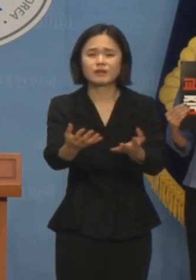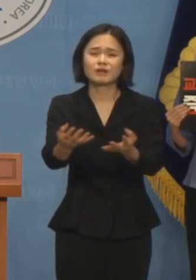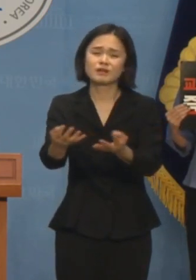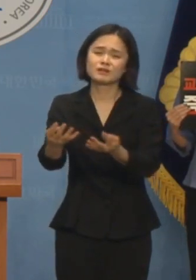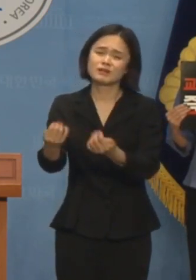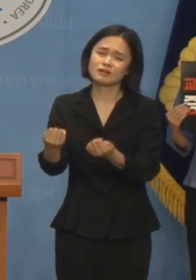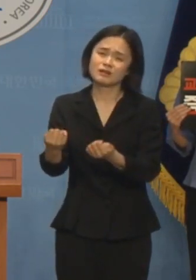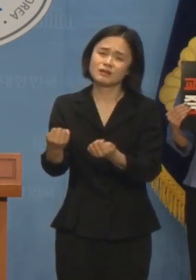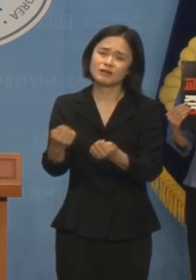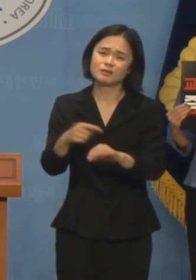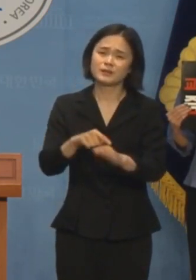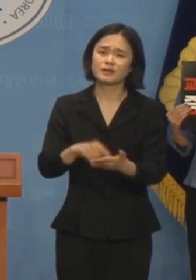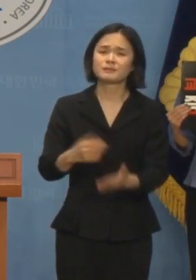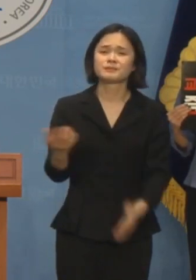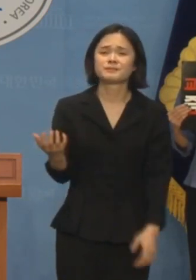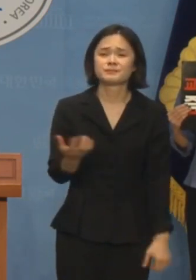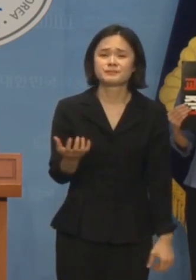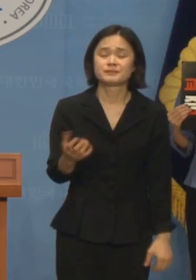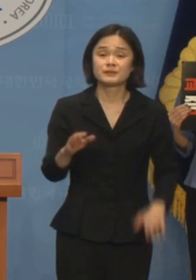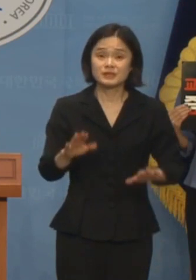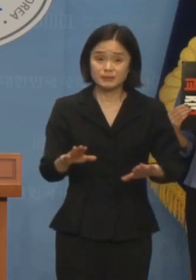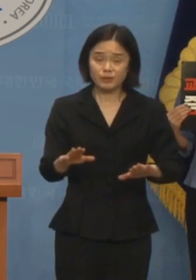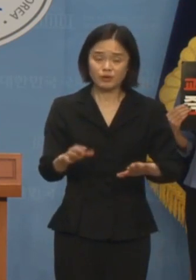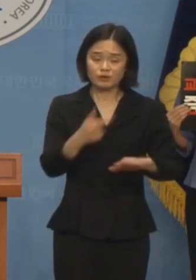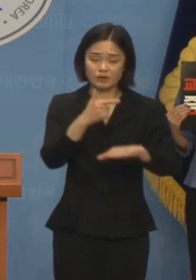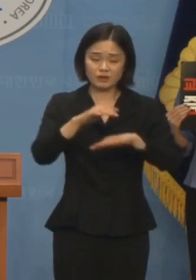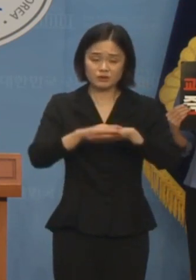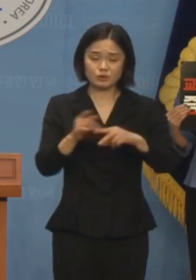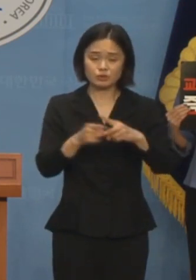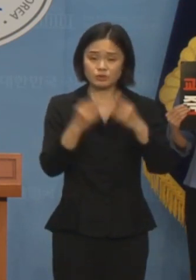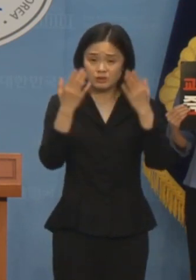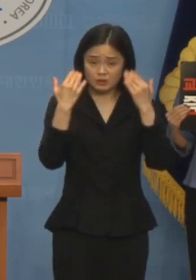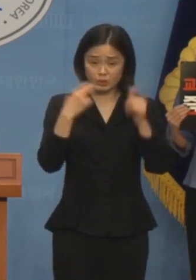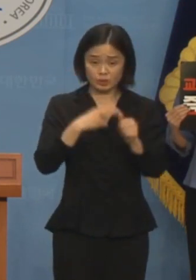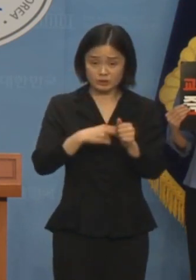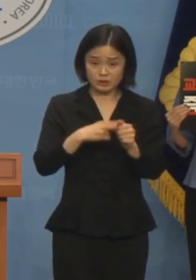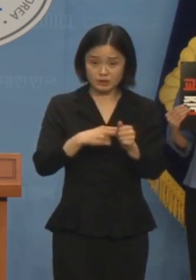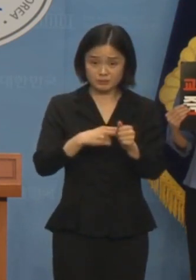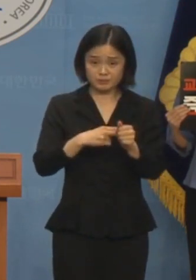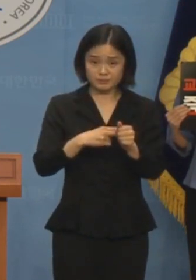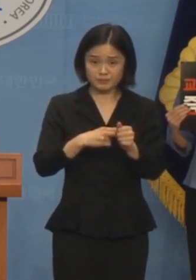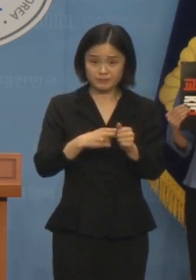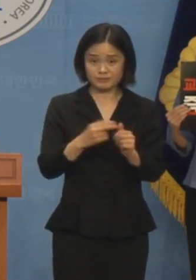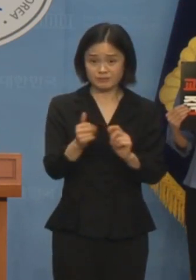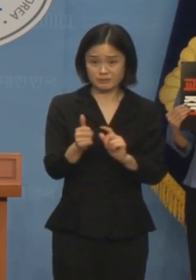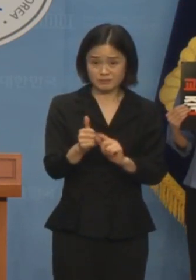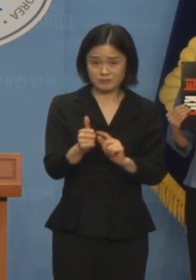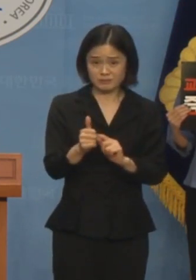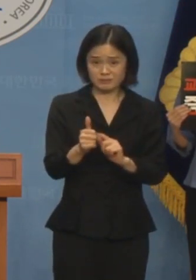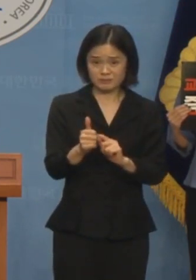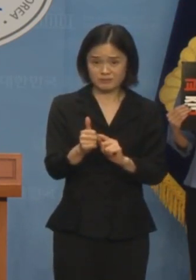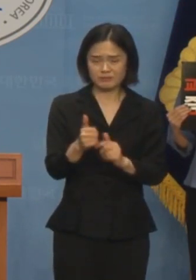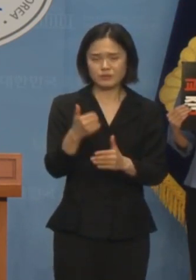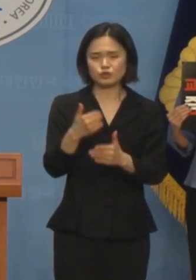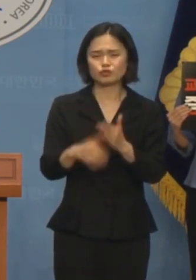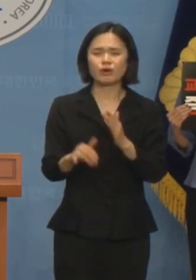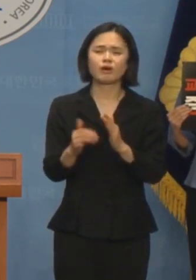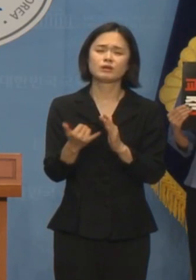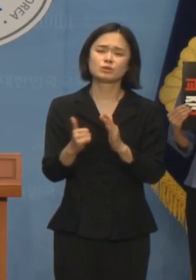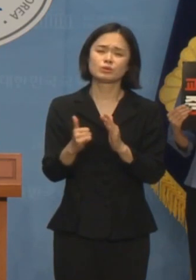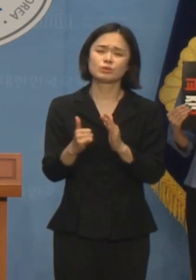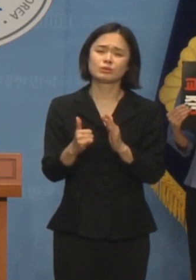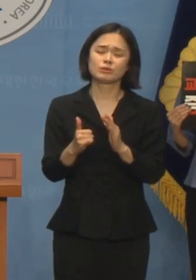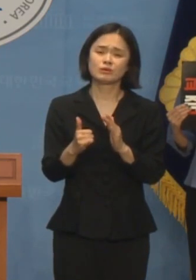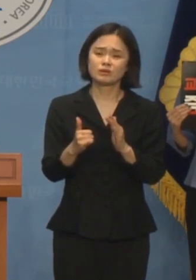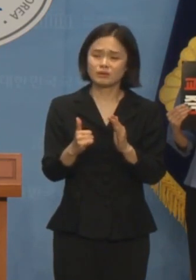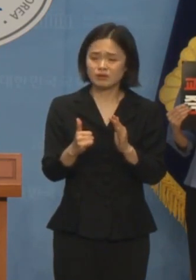이번 고 대전 용산초 선생님의 순직 인정 결과를 보며 숨죽여 울고 계실 유가족분들이 얼마나 많이